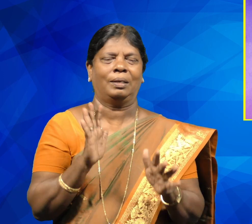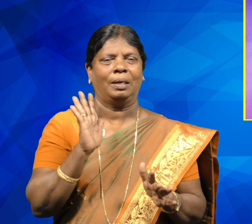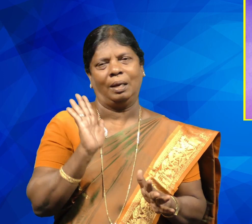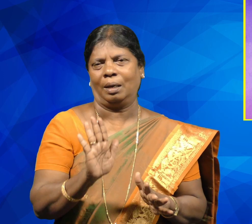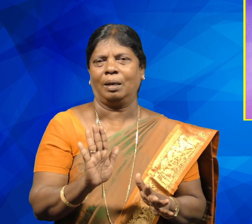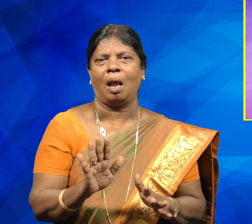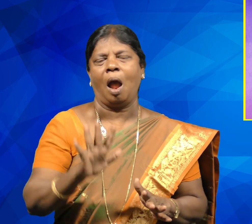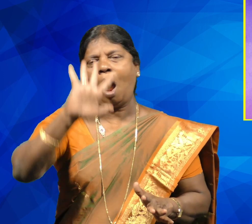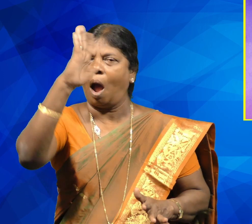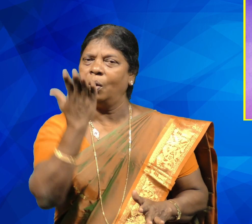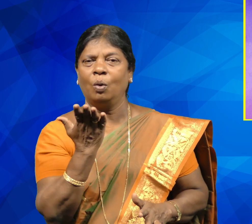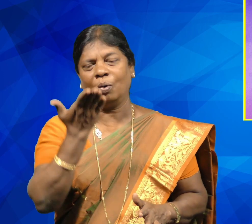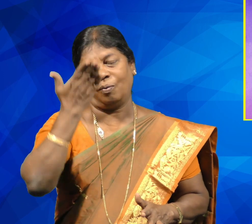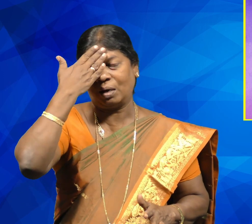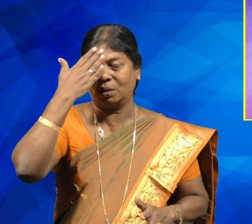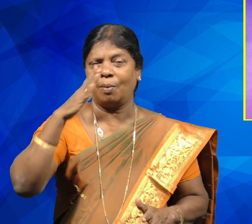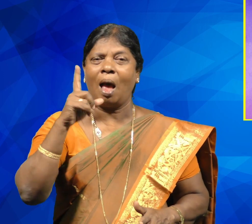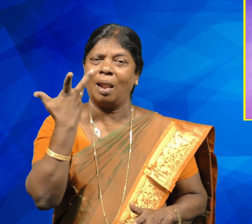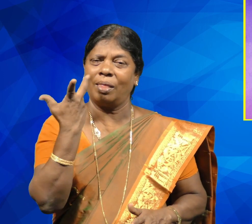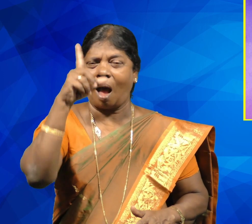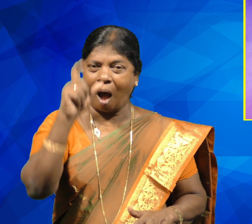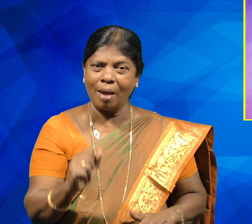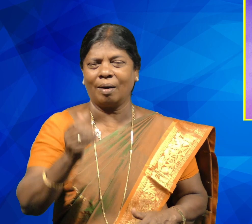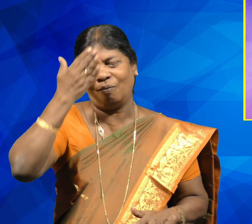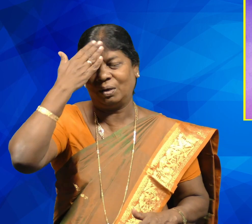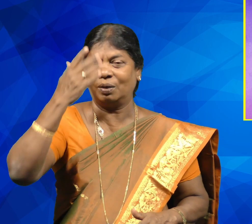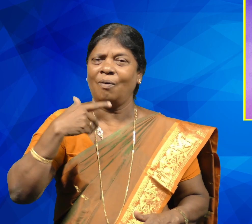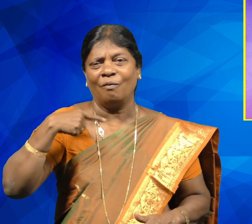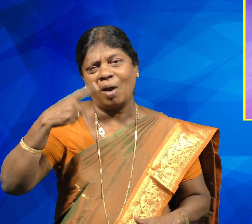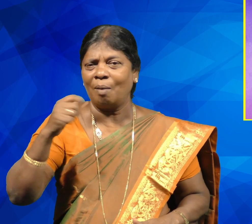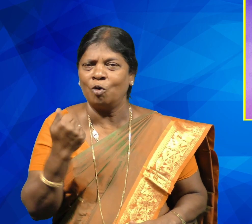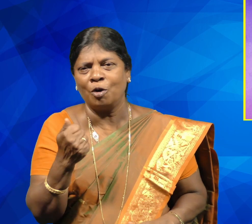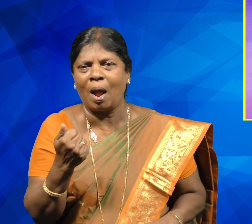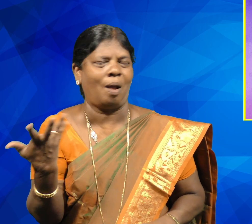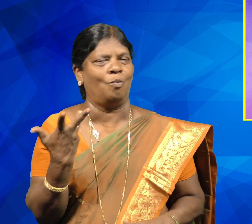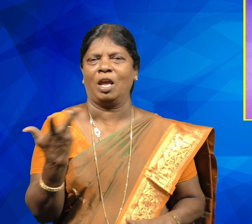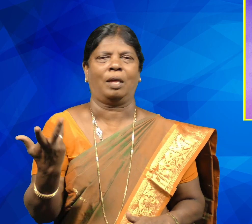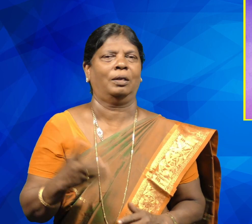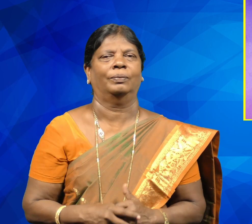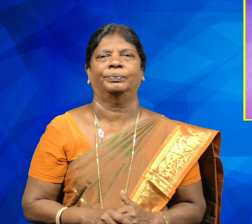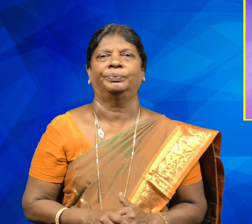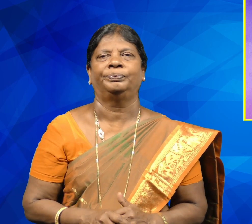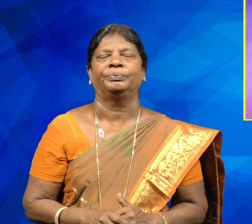ஆக்சிடென்ட் நடக்காததுனால 500 ஆண்டுகள், 1000 ஆண்டுகள் உயிரோடு இருந்து விடுவார்களா?